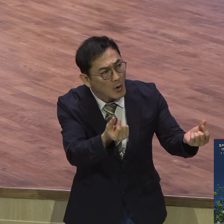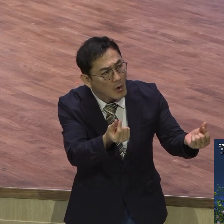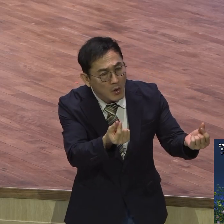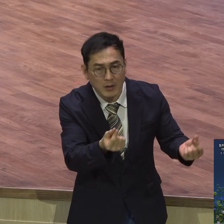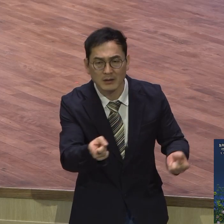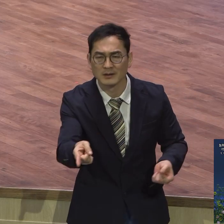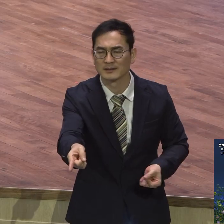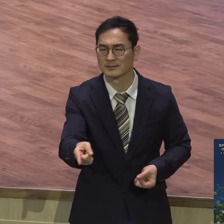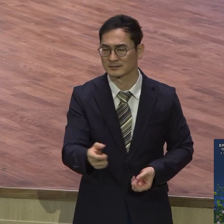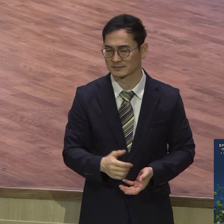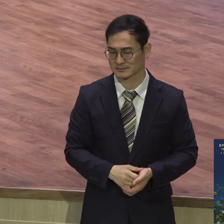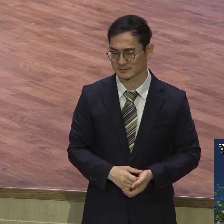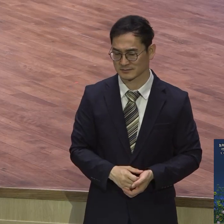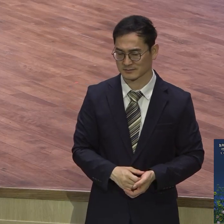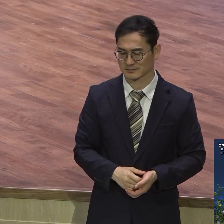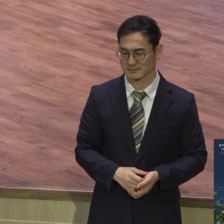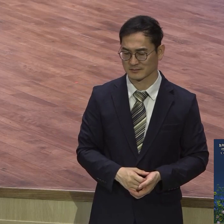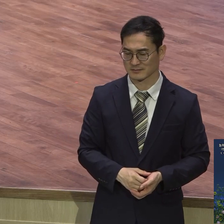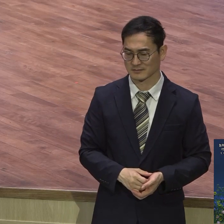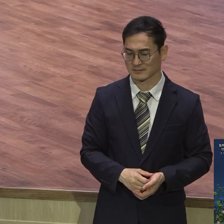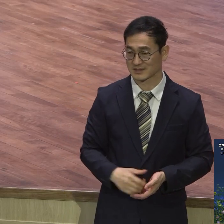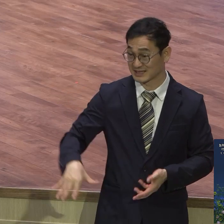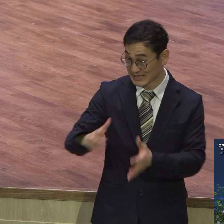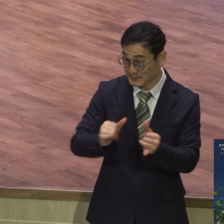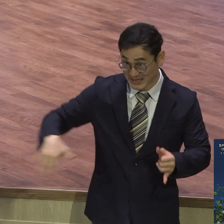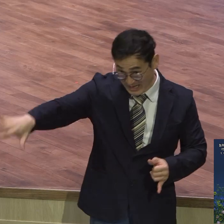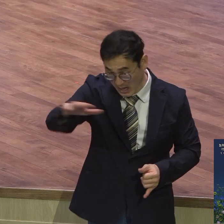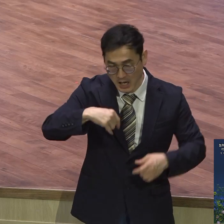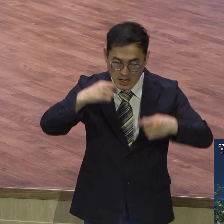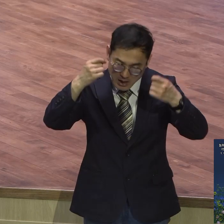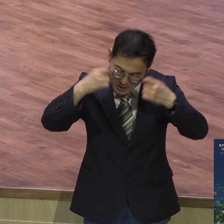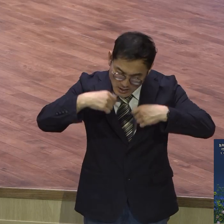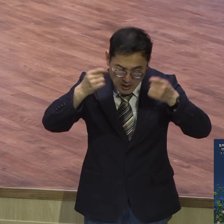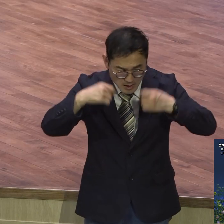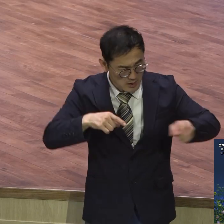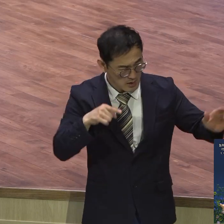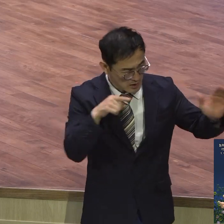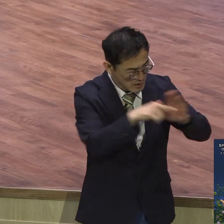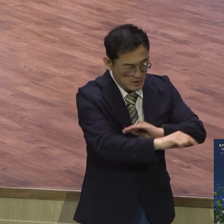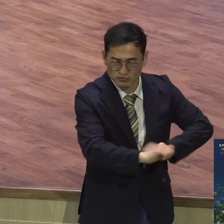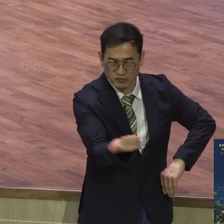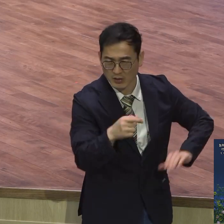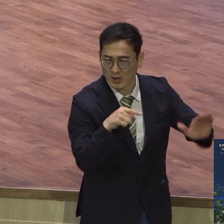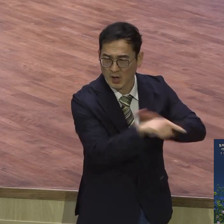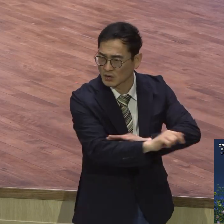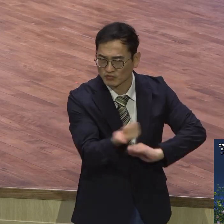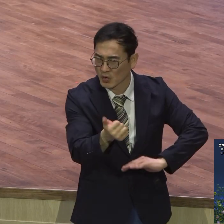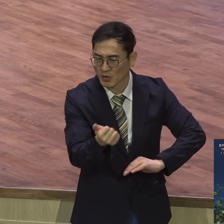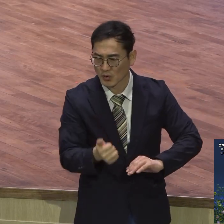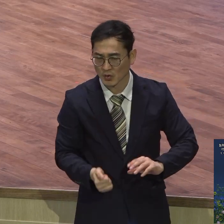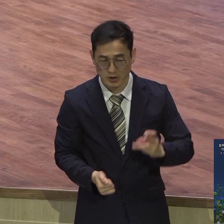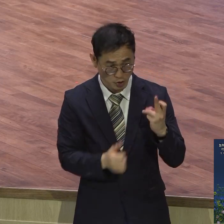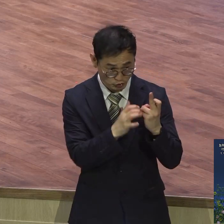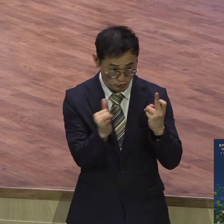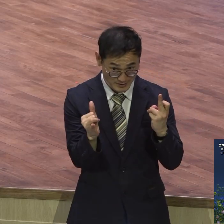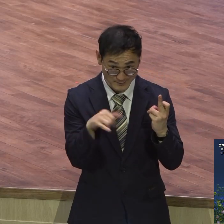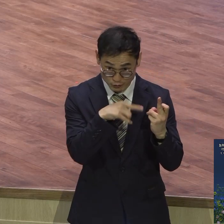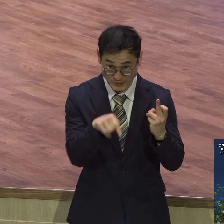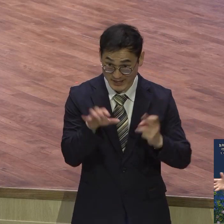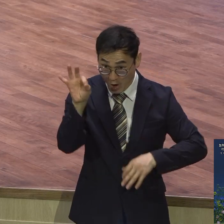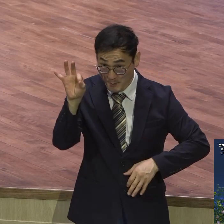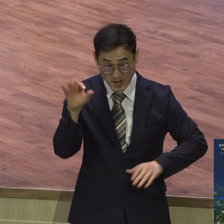보면 온 해적이야 밤새로 통곡하는 거예요. 큰일 난다 이거. 열두 정탐꾼 열 명이 절대 못 간다.